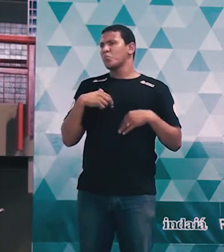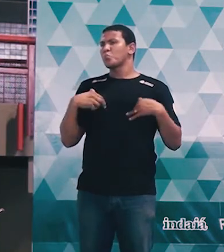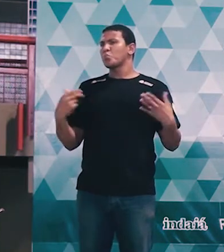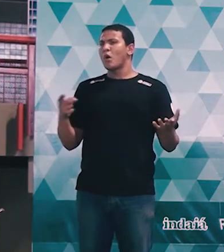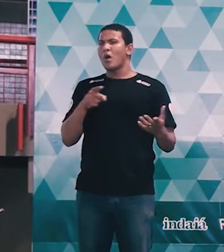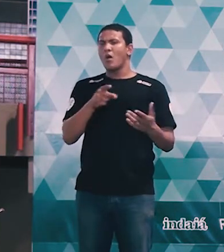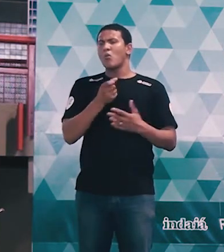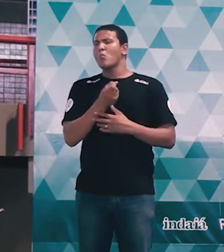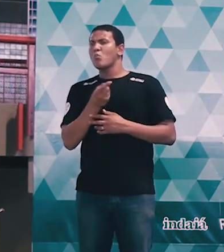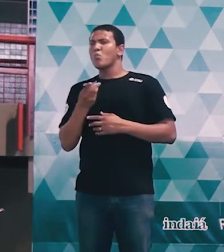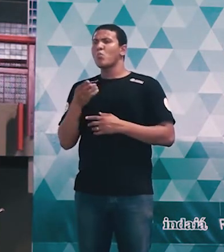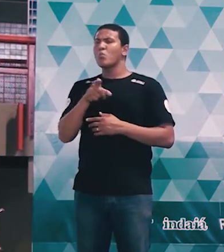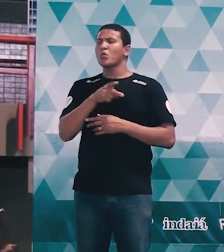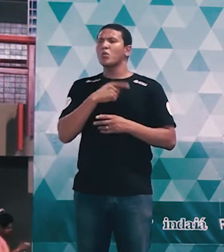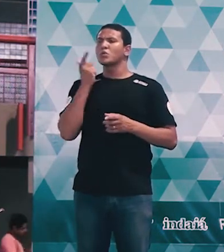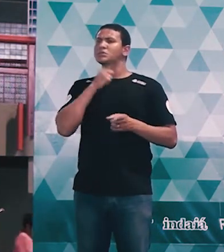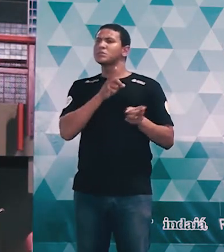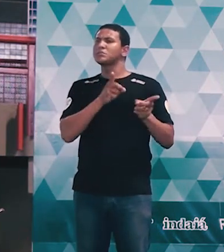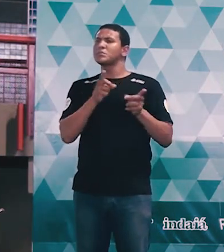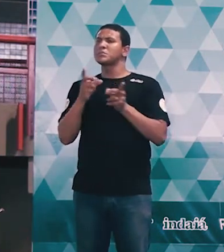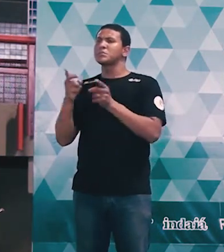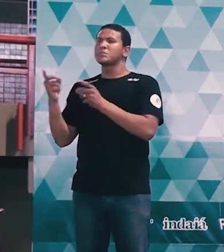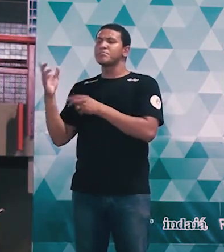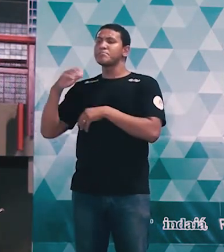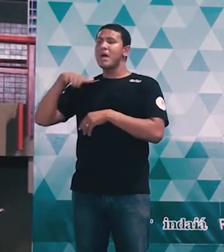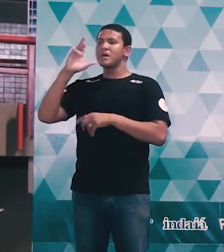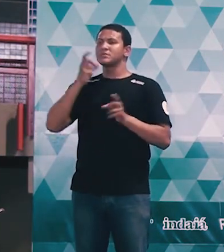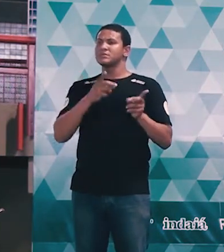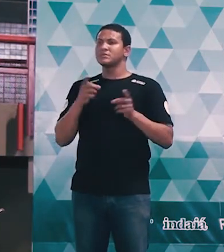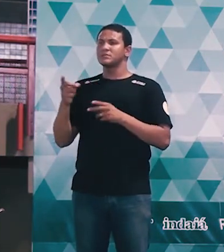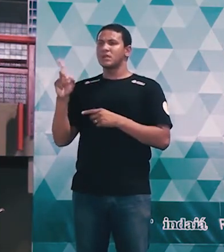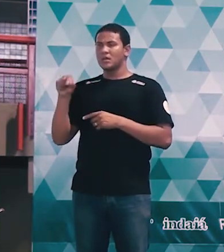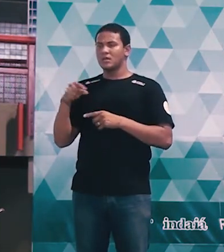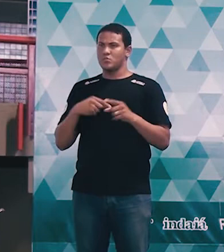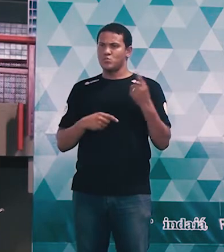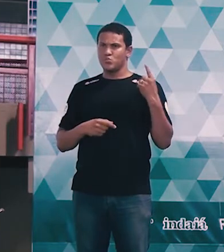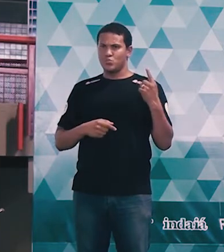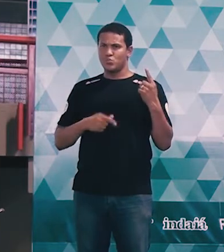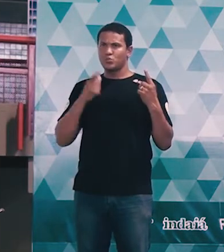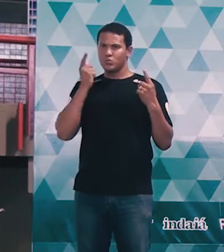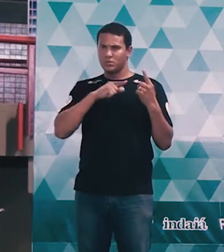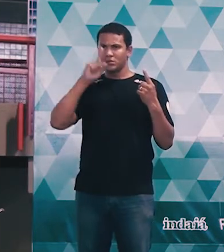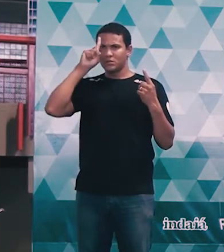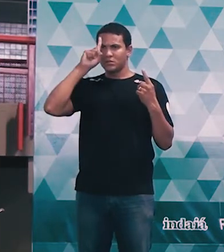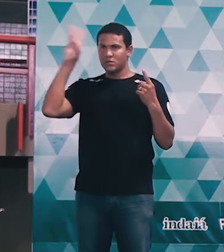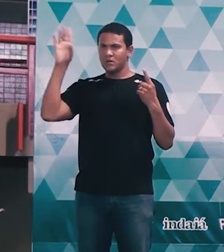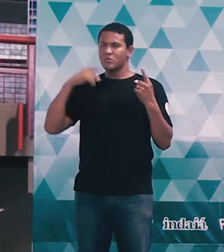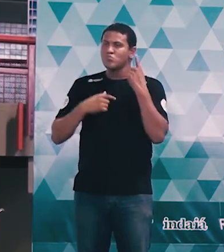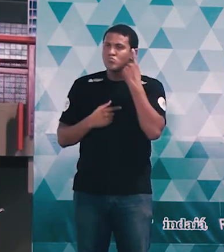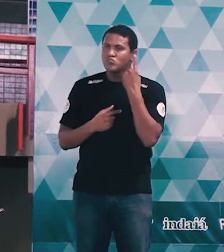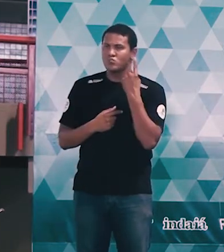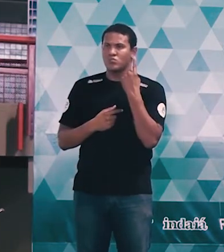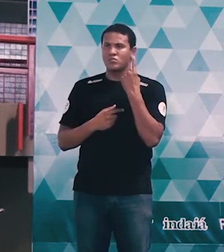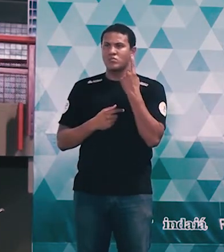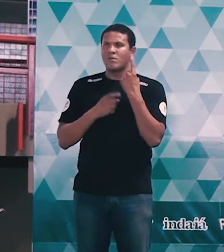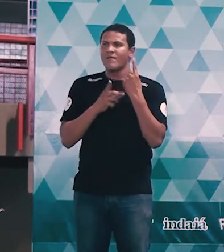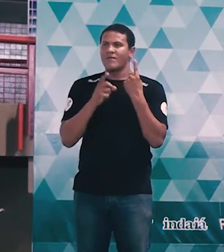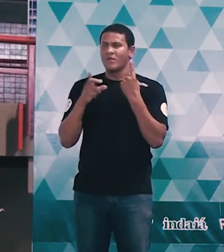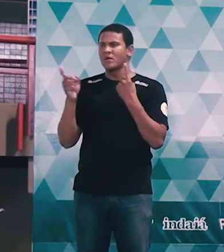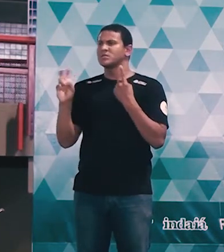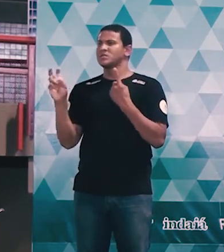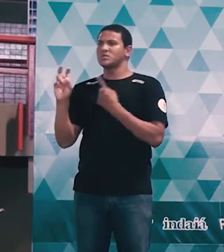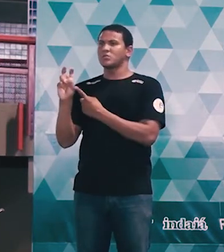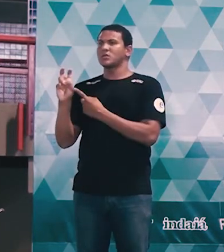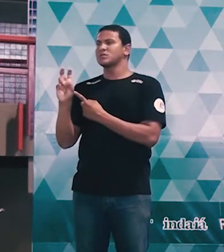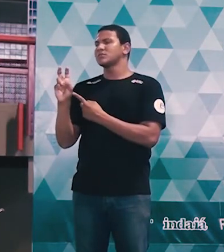comum de venda de livros? O valor mais comum de venda de livros é 1, porque praticamente todo dia só se vende um livro. Esse